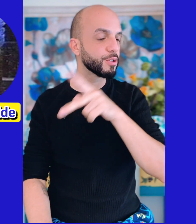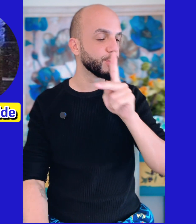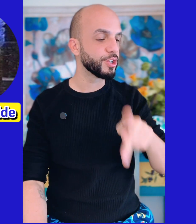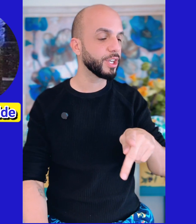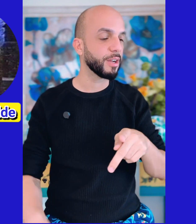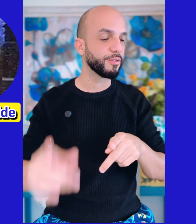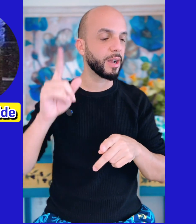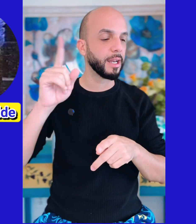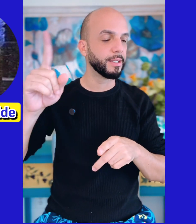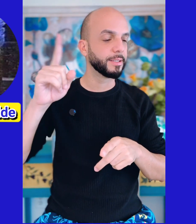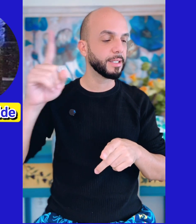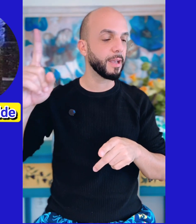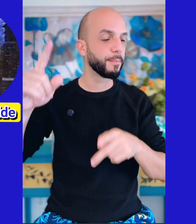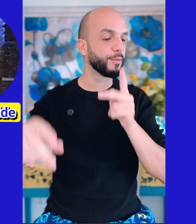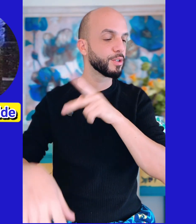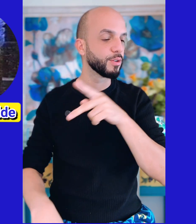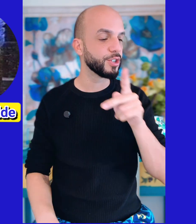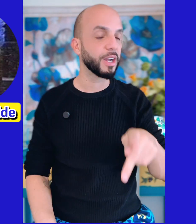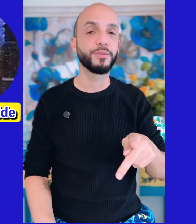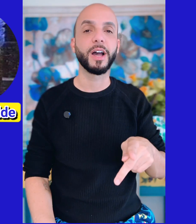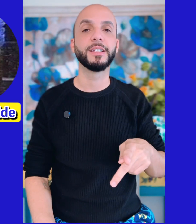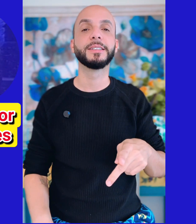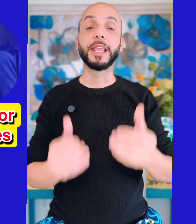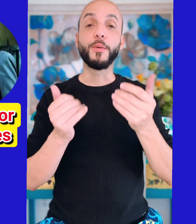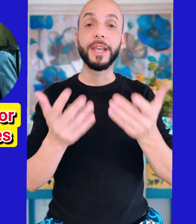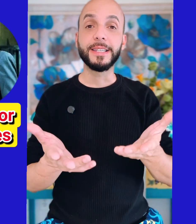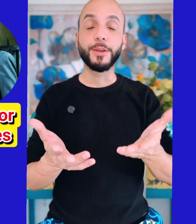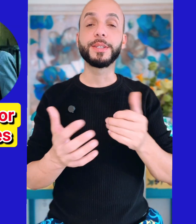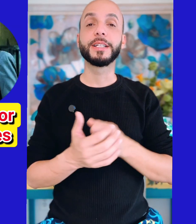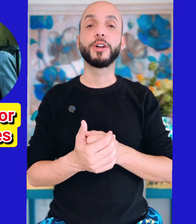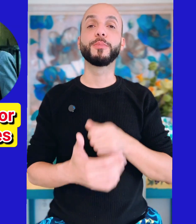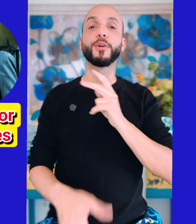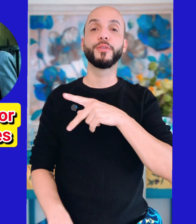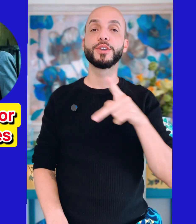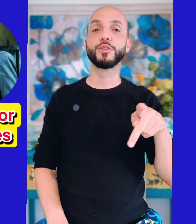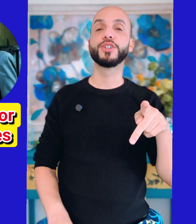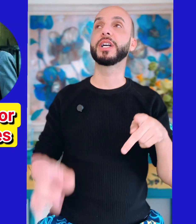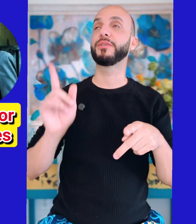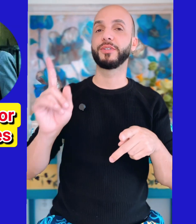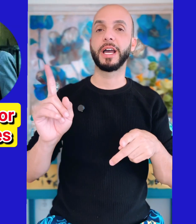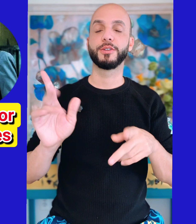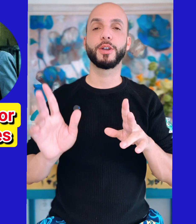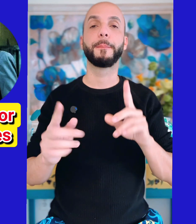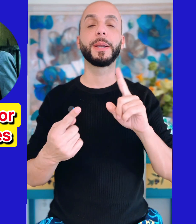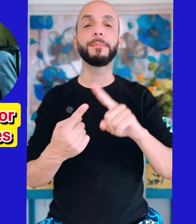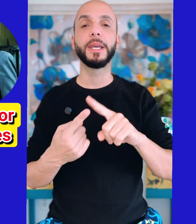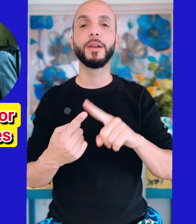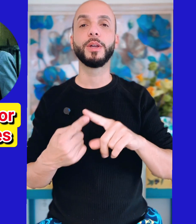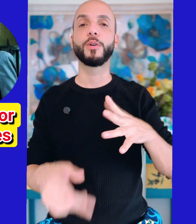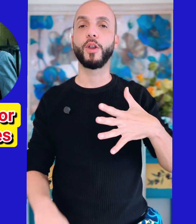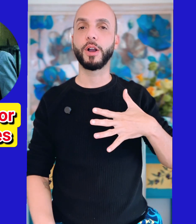Professor Girafales, né? Professor Girafales. Então, esse é o sinal do Professor Girafales, ó. Primeiro, ele coloca a mão